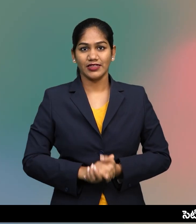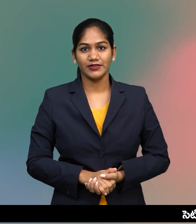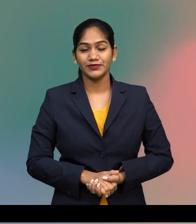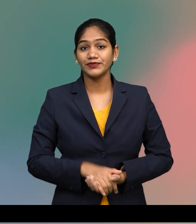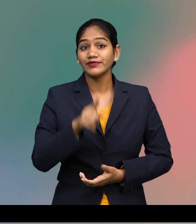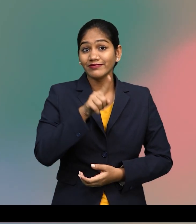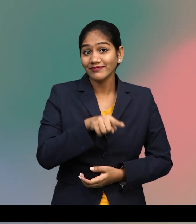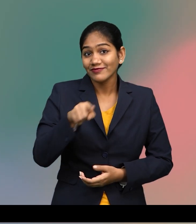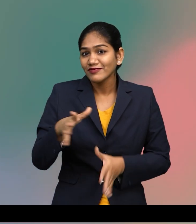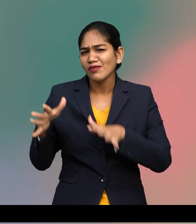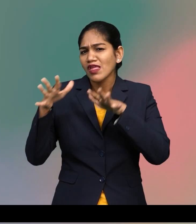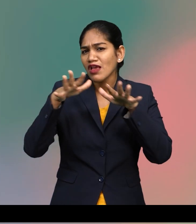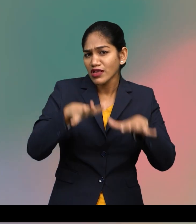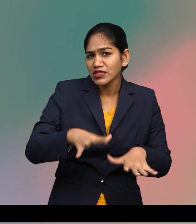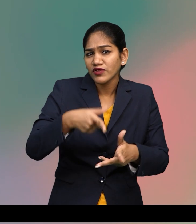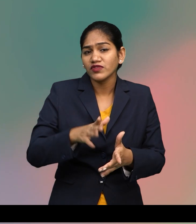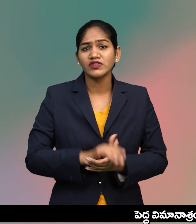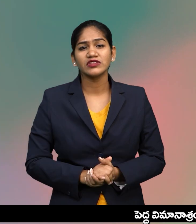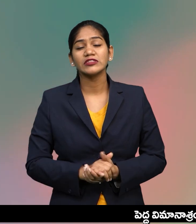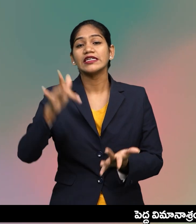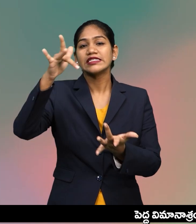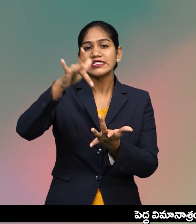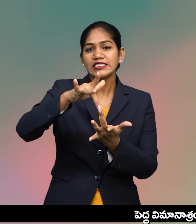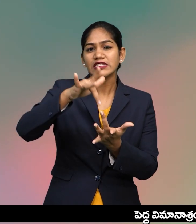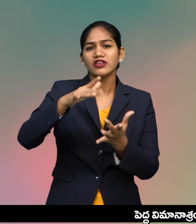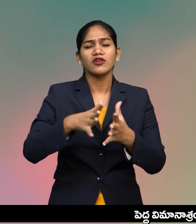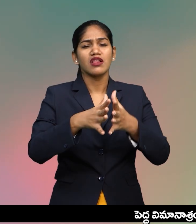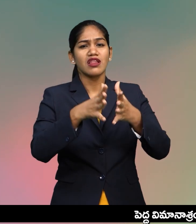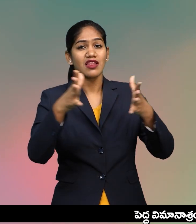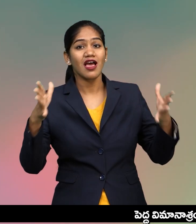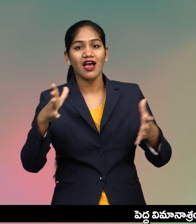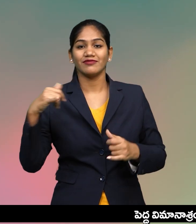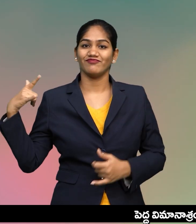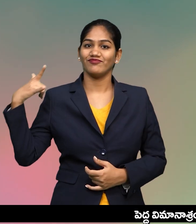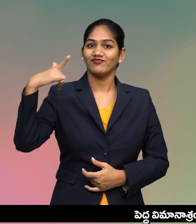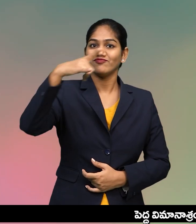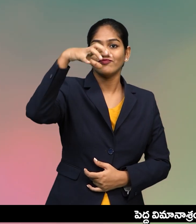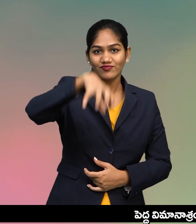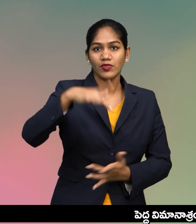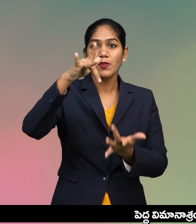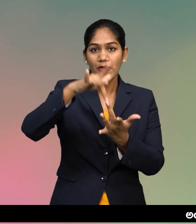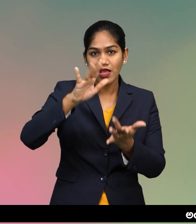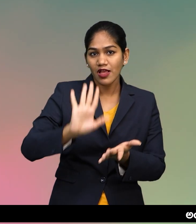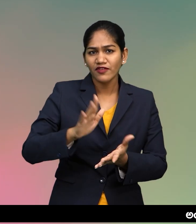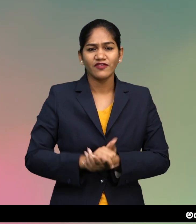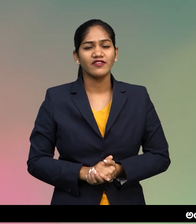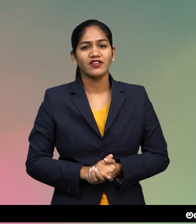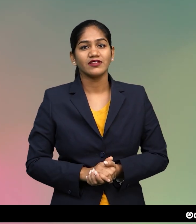ఈ స్థావరాలు పెద్ద విమానాశ్రయాలపై కేంద్రీకృతమై ఉన్నాయి. అందువల్ల వారు